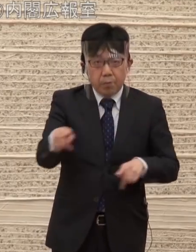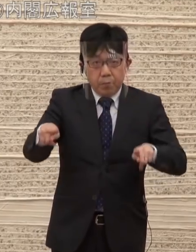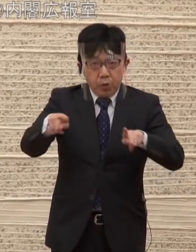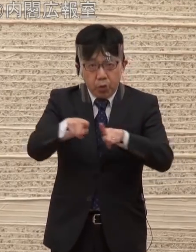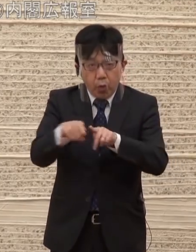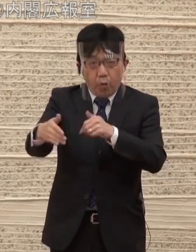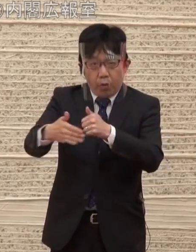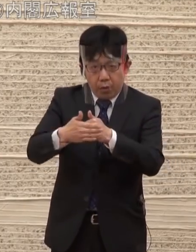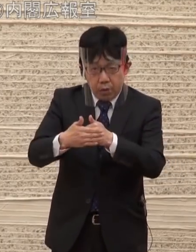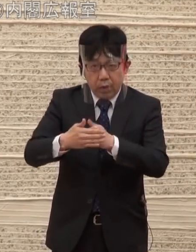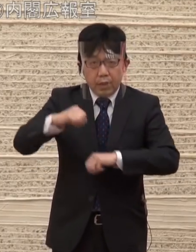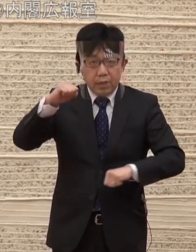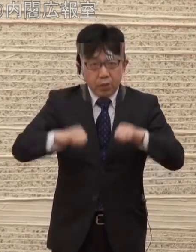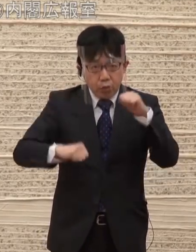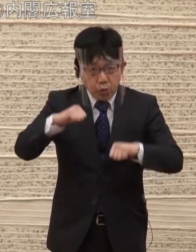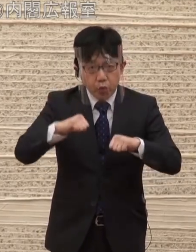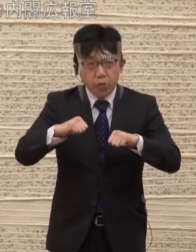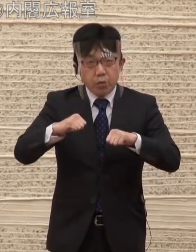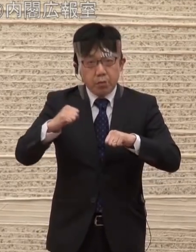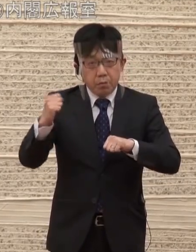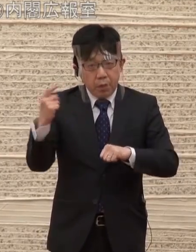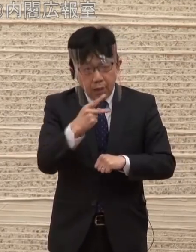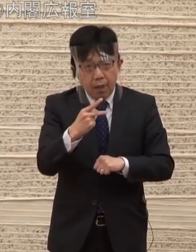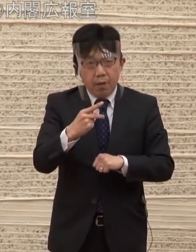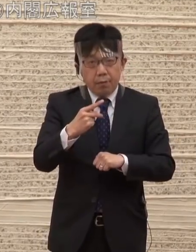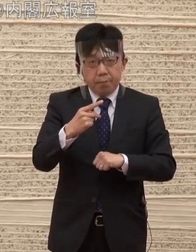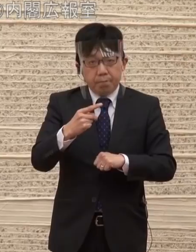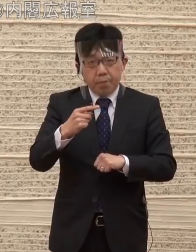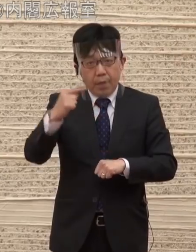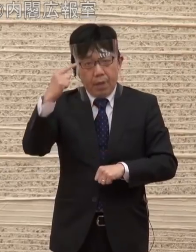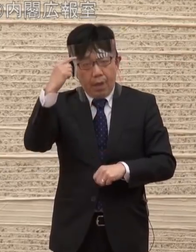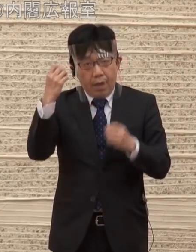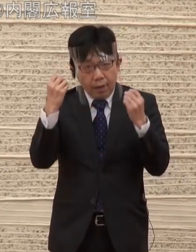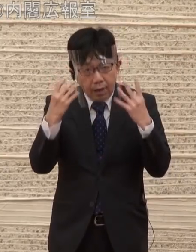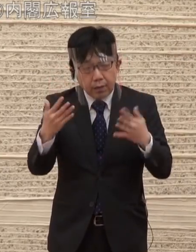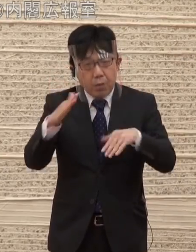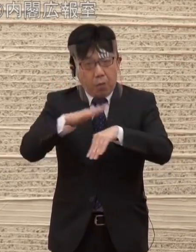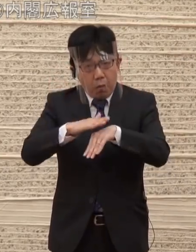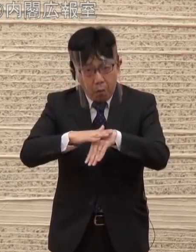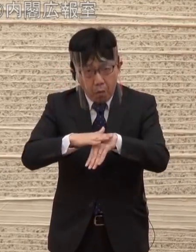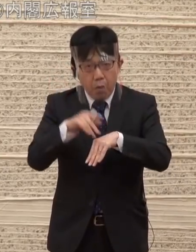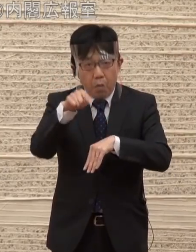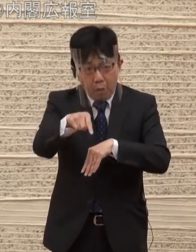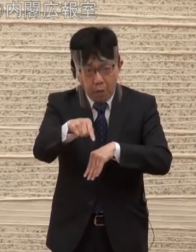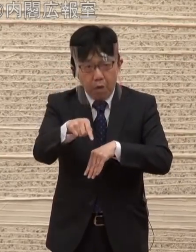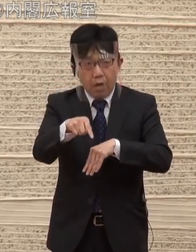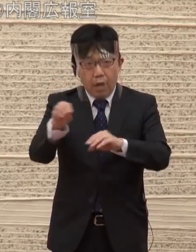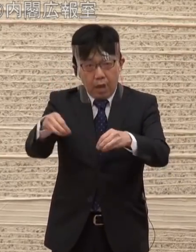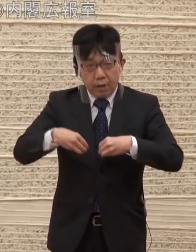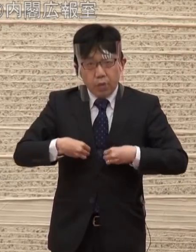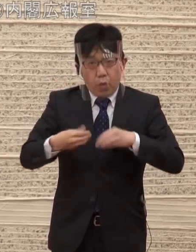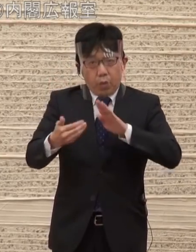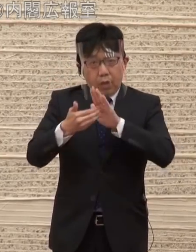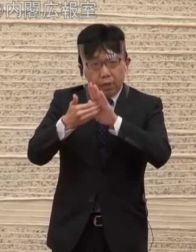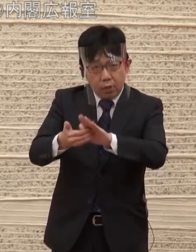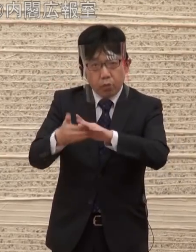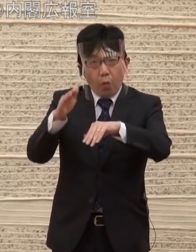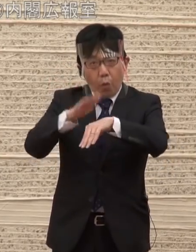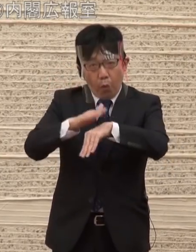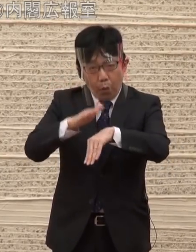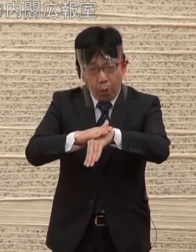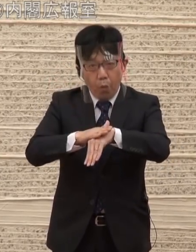かつヘラ帰った形で運営世界の感染症対策をリードしていかなければならない